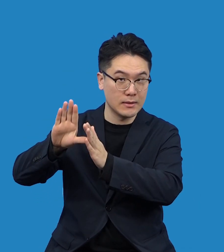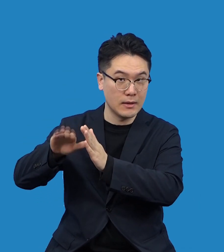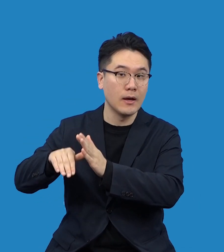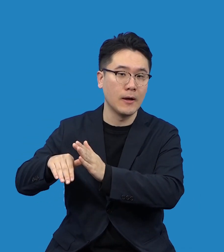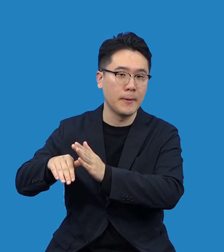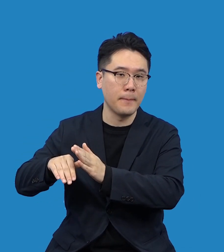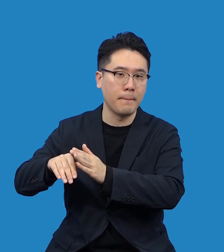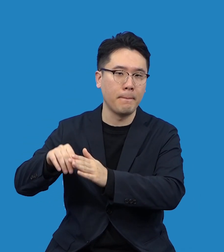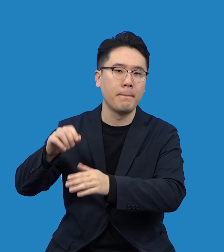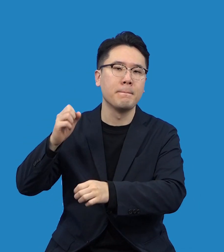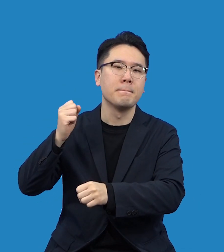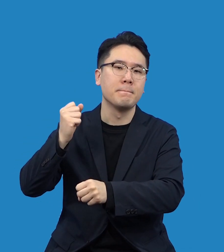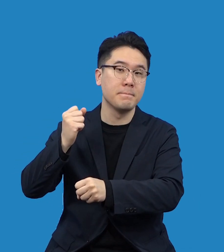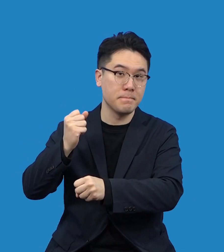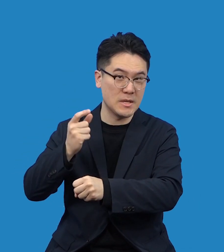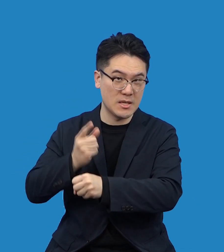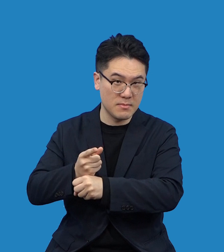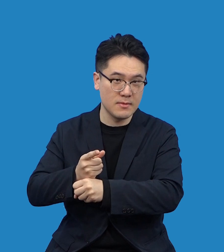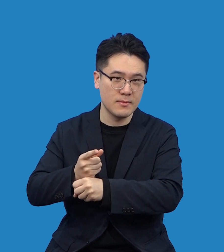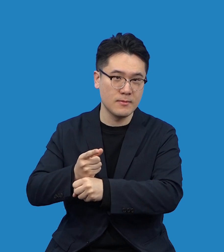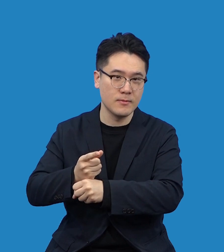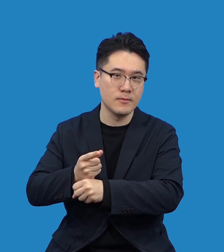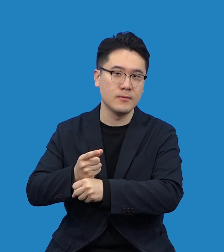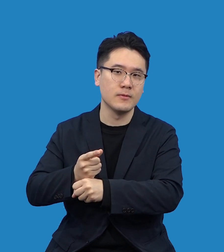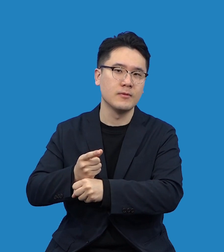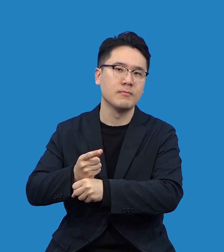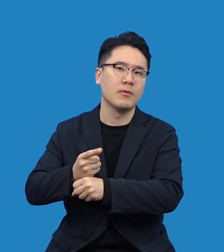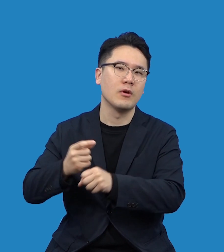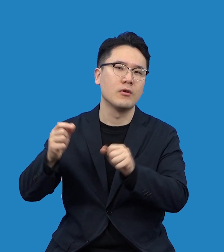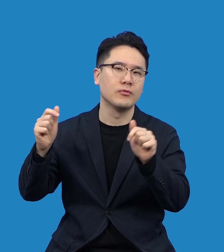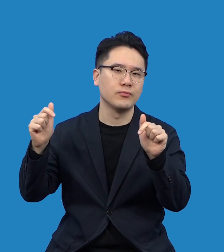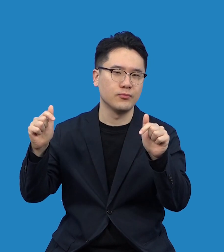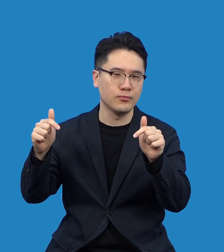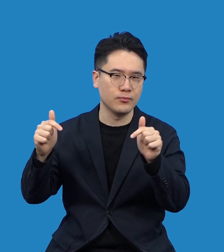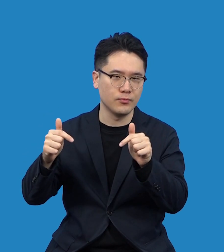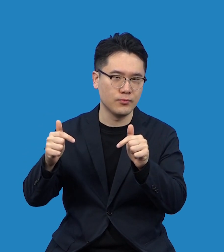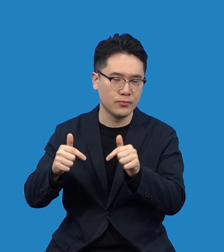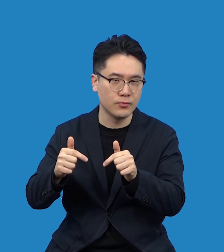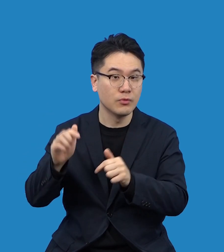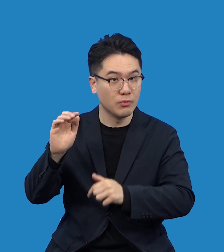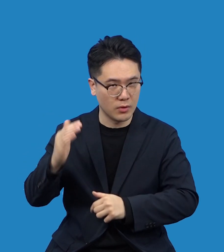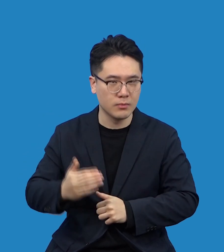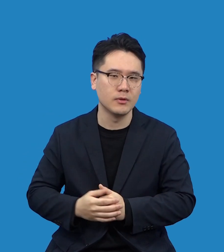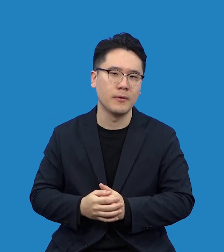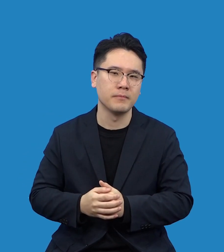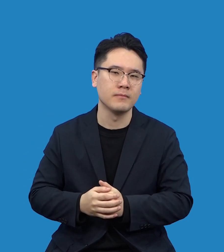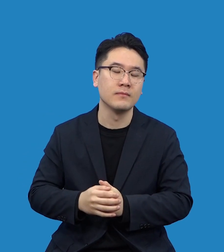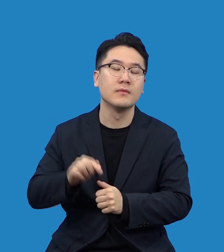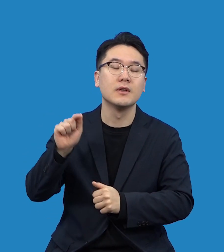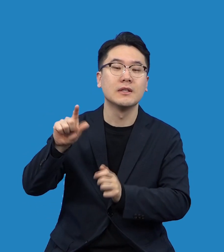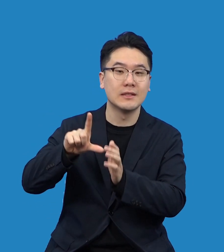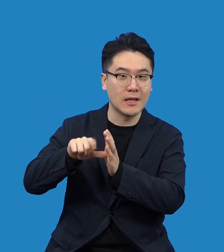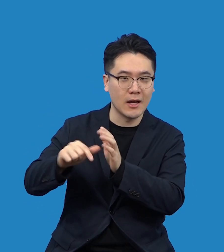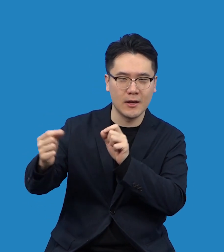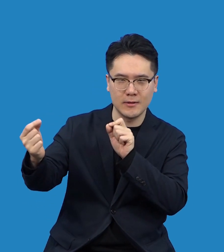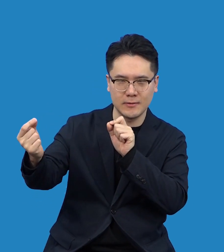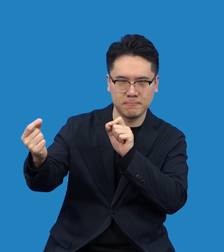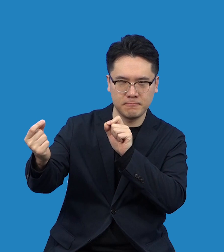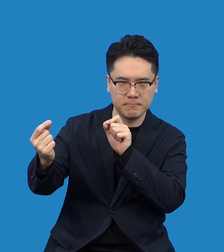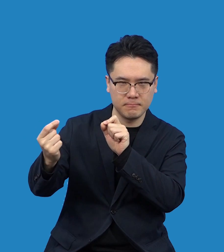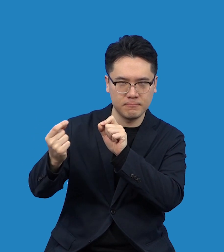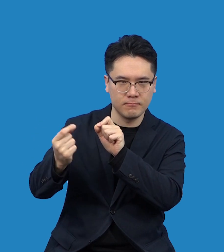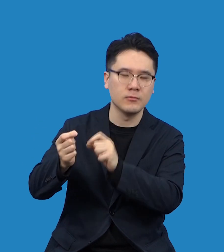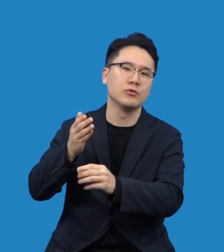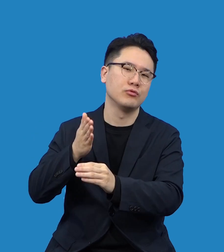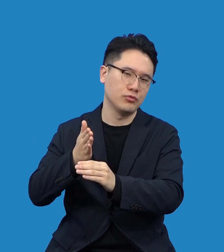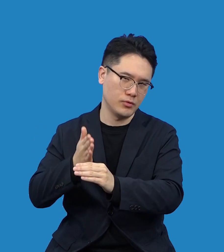이미 단축이 되었습니다. 때가 많이 가까워졌다 그런 얘기죠. 그